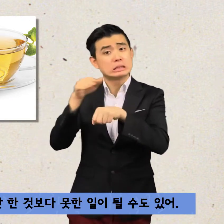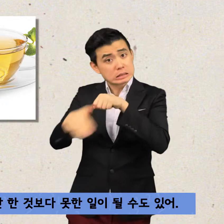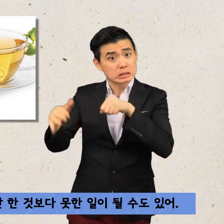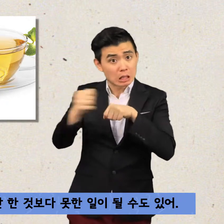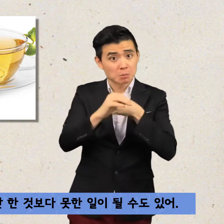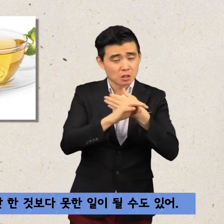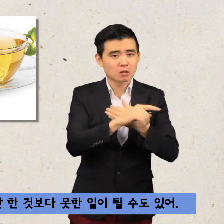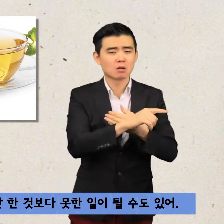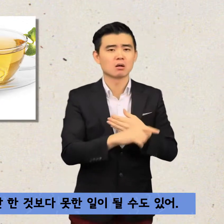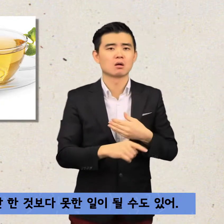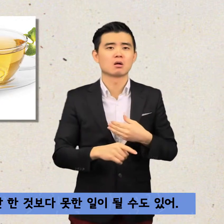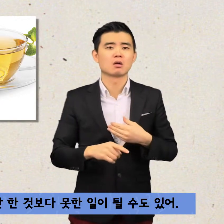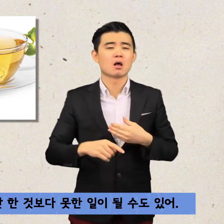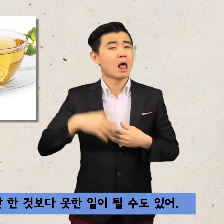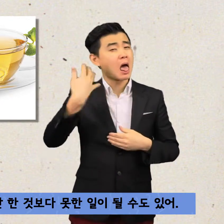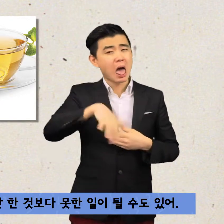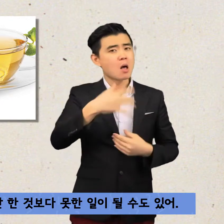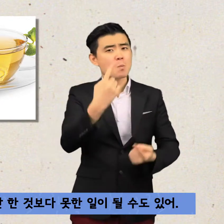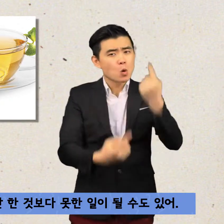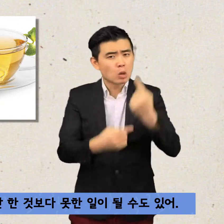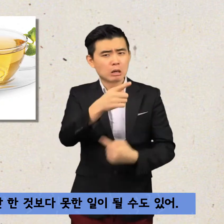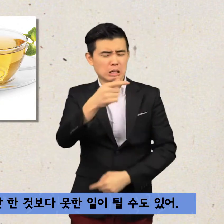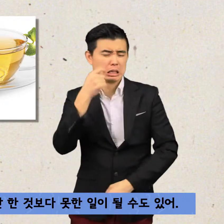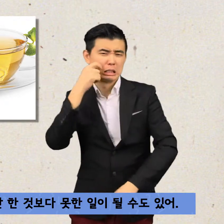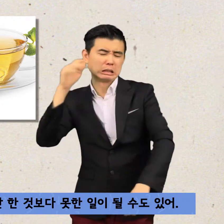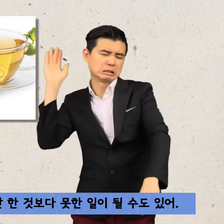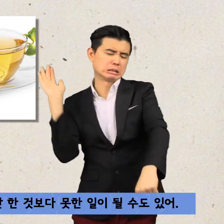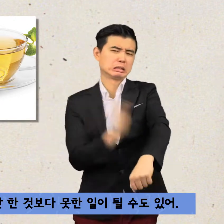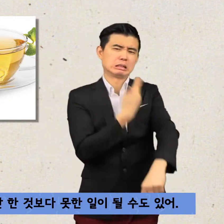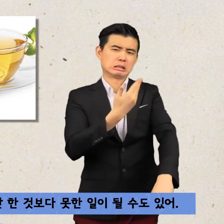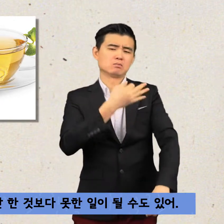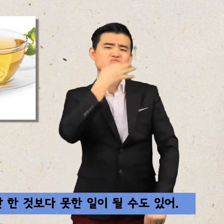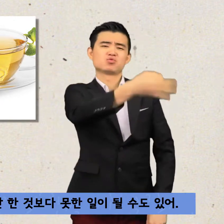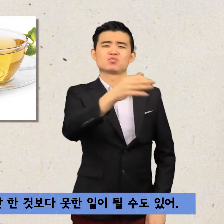안 한 것보다 못한 일이 될 수도 있어.